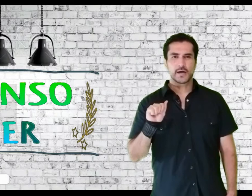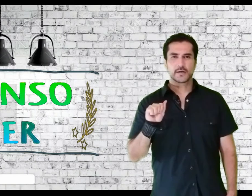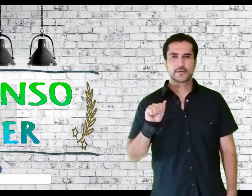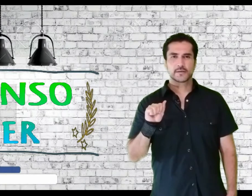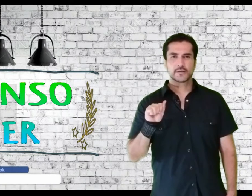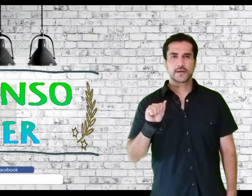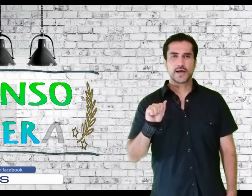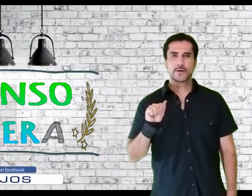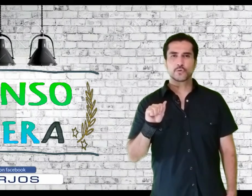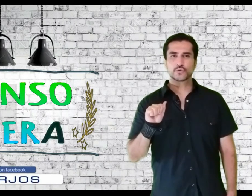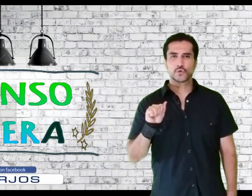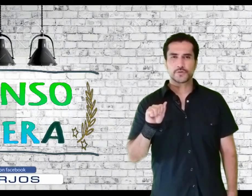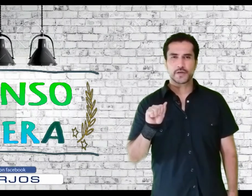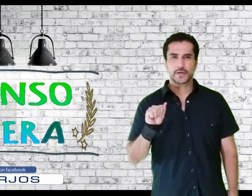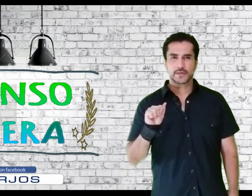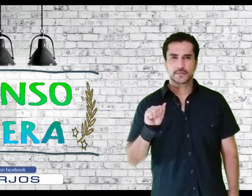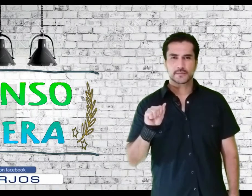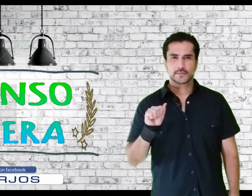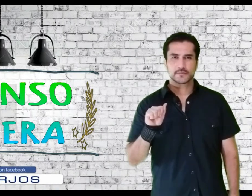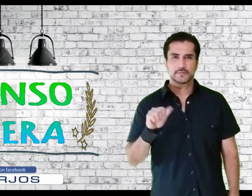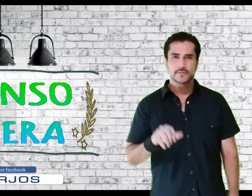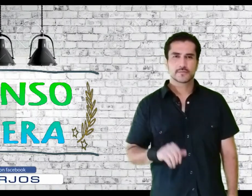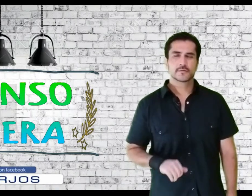A, Alonso Rivera.